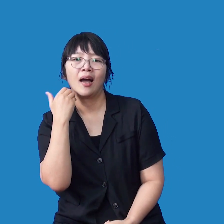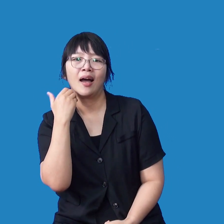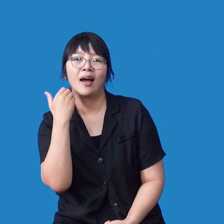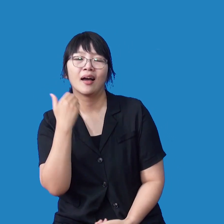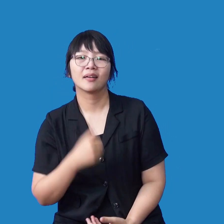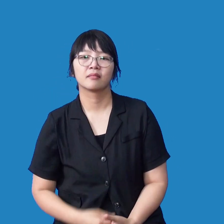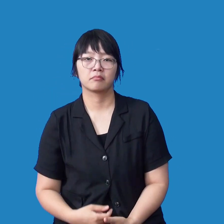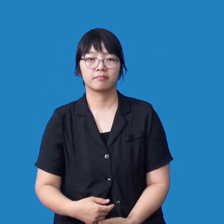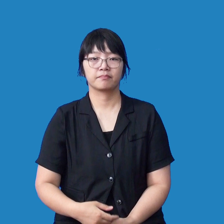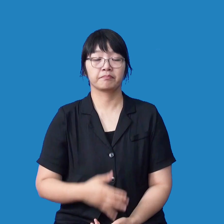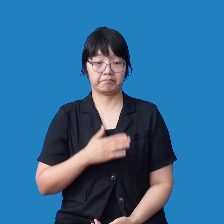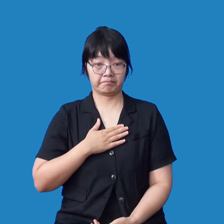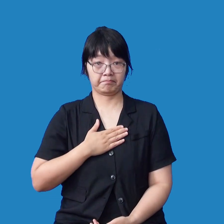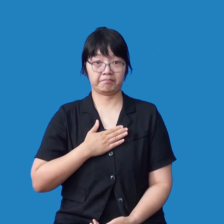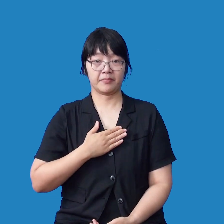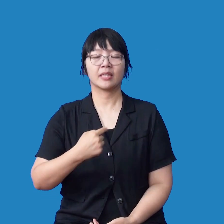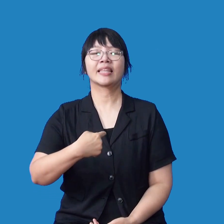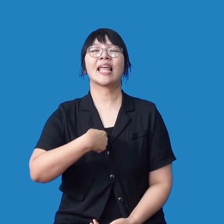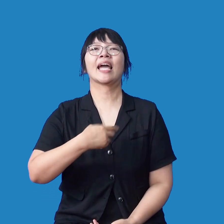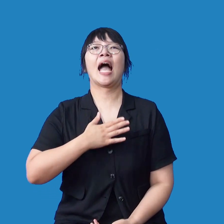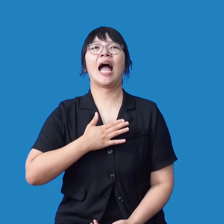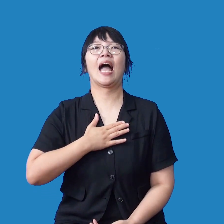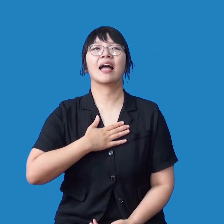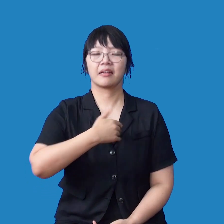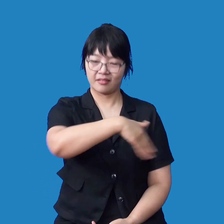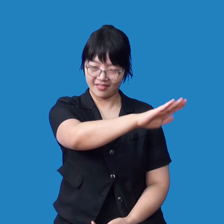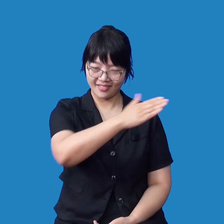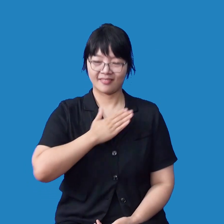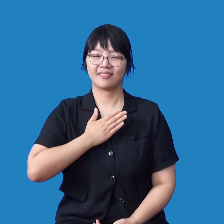누가? 다 같이 가슴을 치면서 내가.